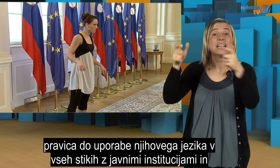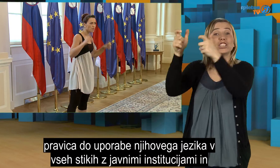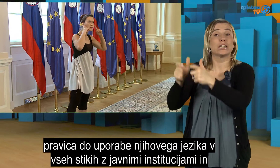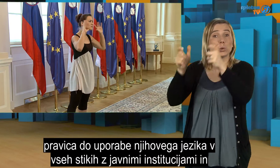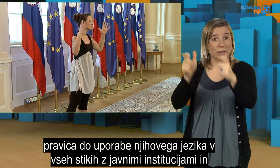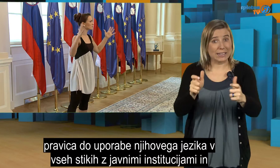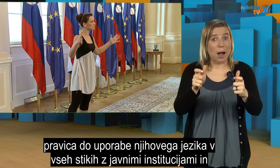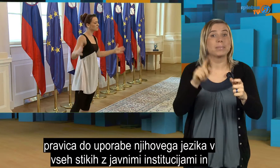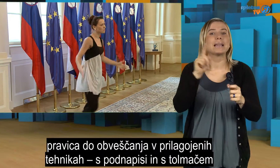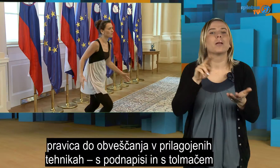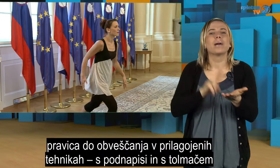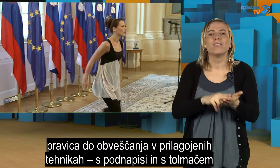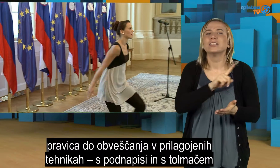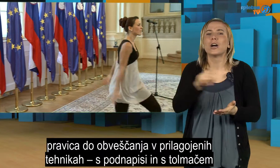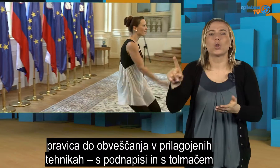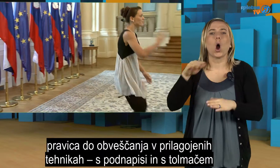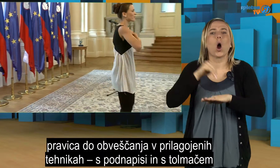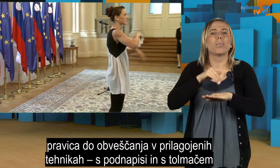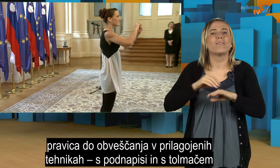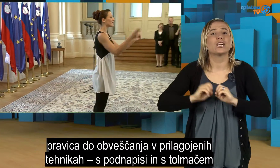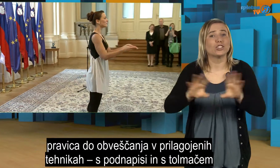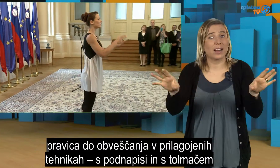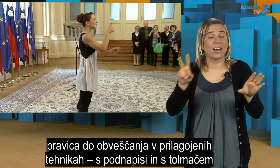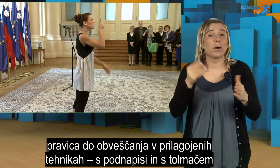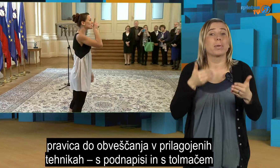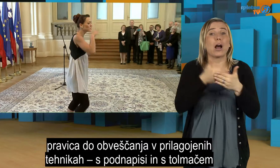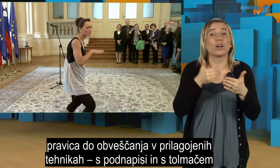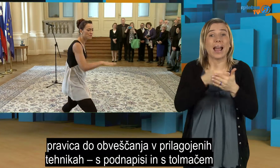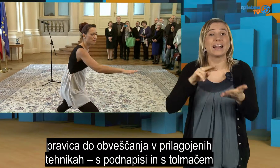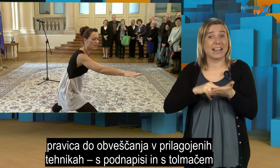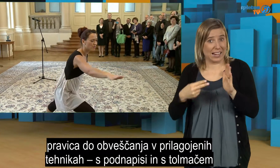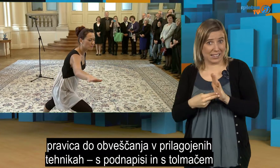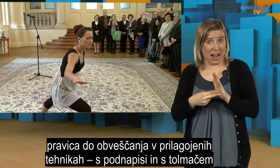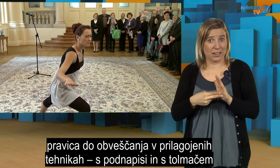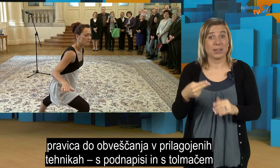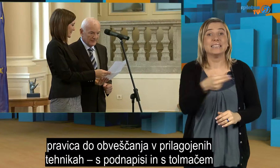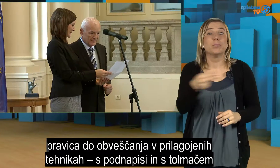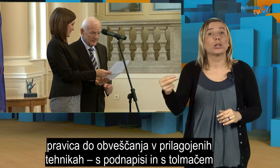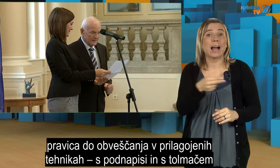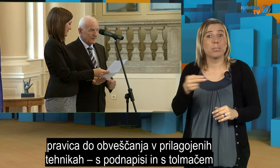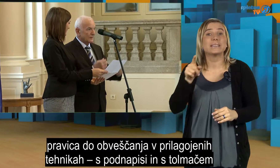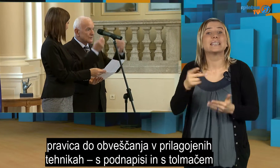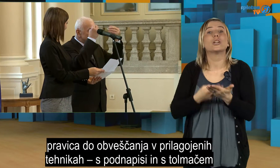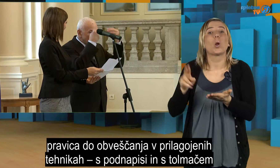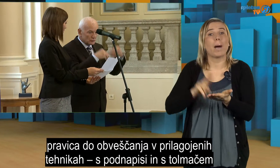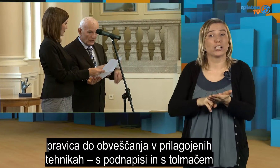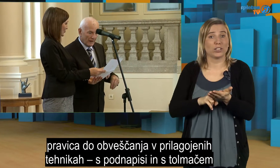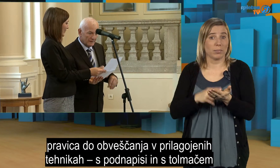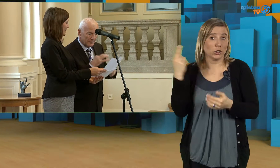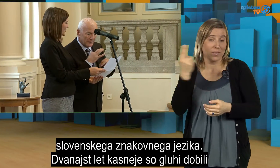do obveščanja v prilagojenih tehnikah, s podnapisi in s tolmačem slovenskega znakovnega jezika.